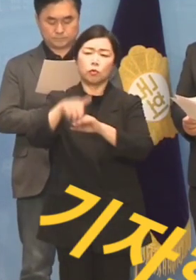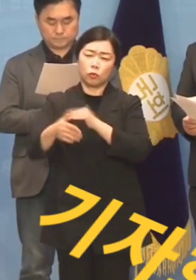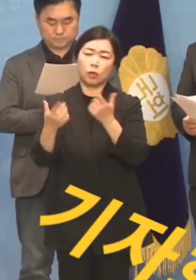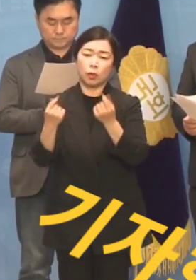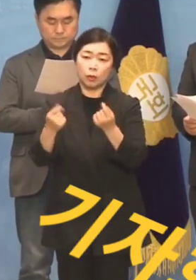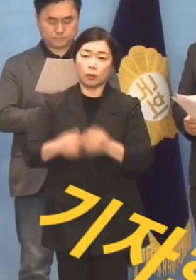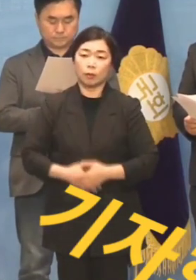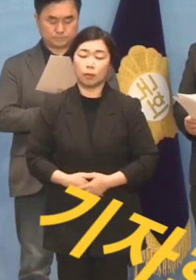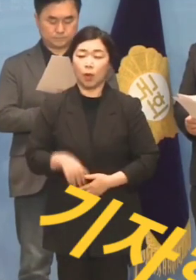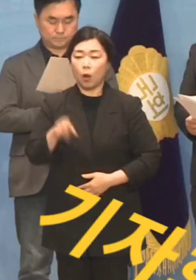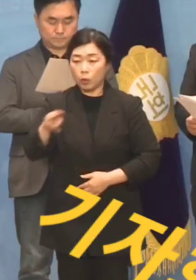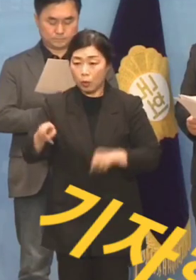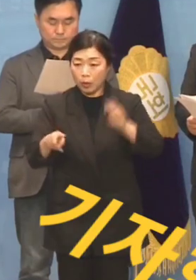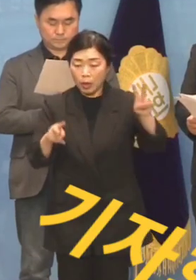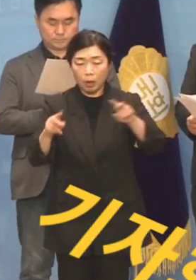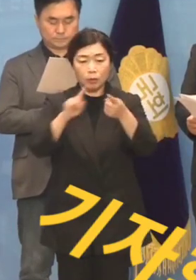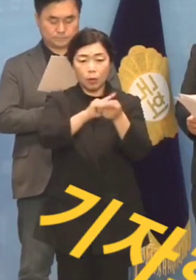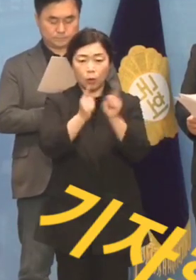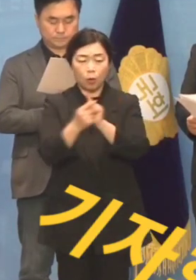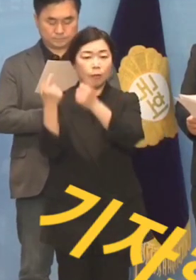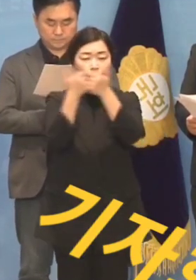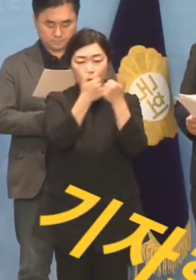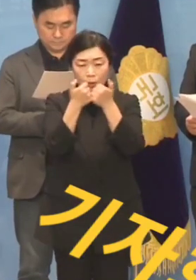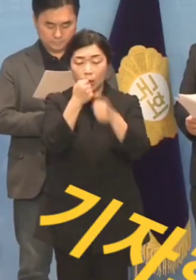합니다. 여와 야가 머리를 맞대고